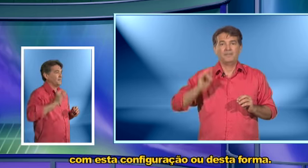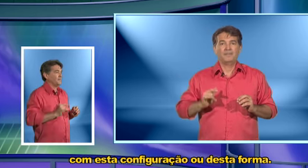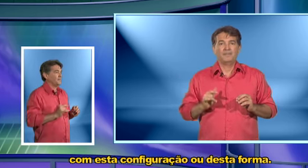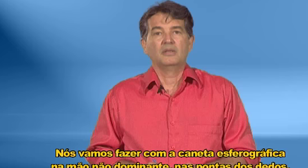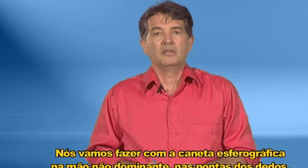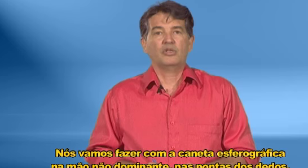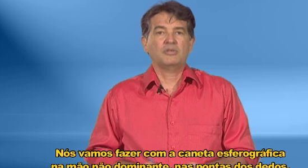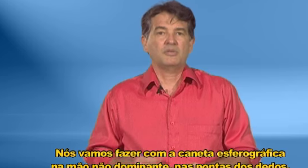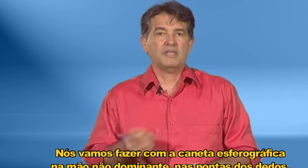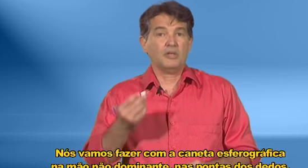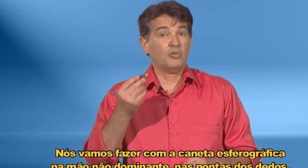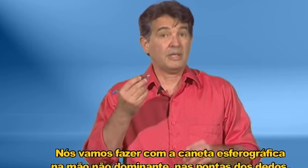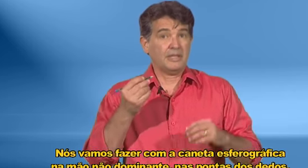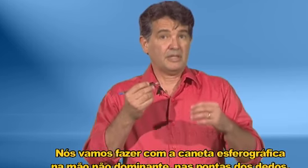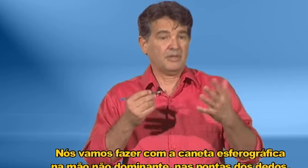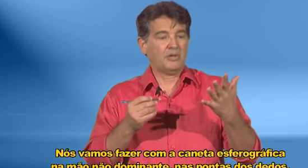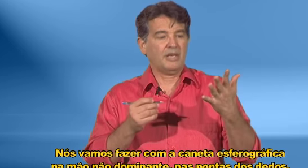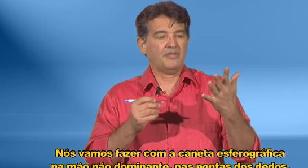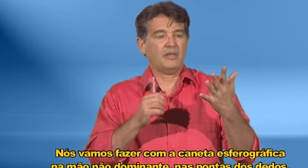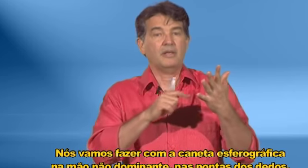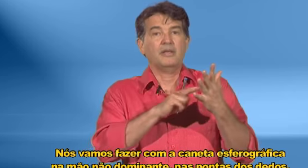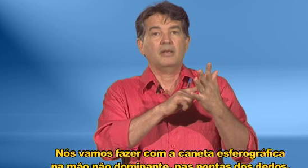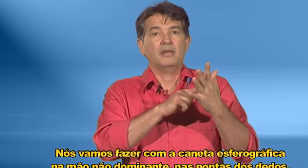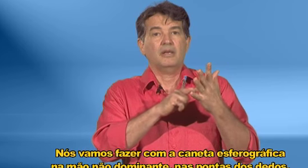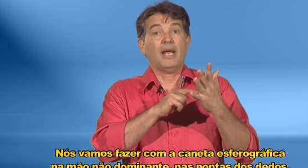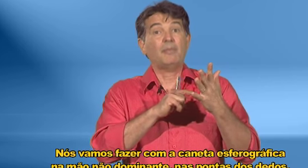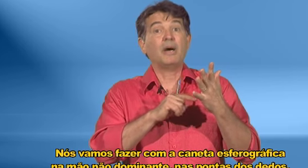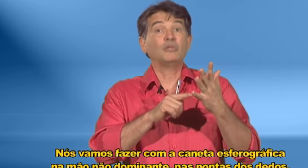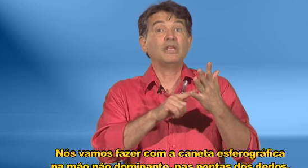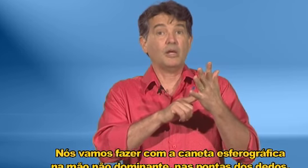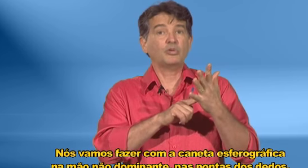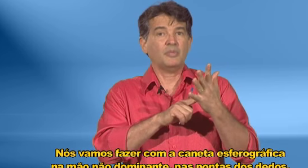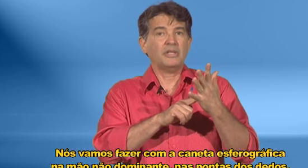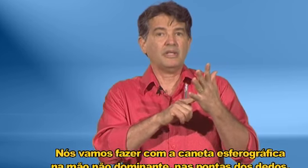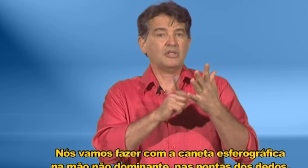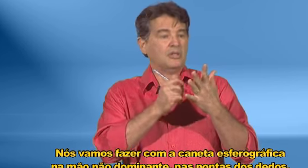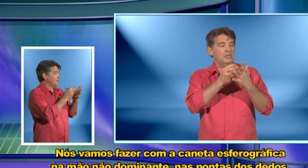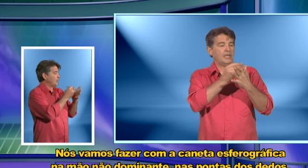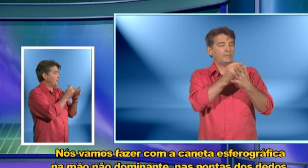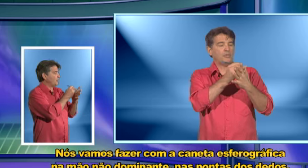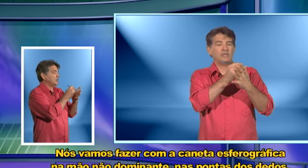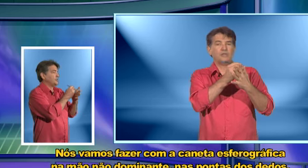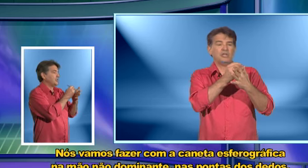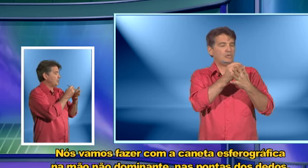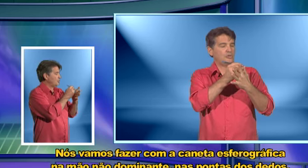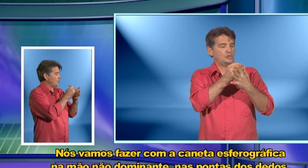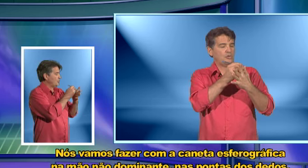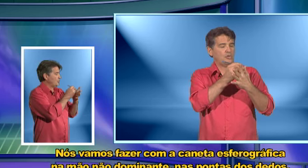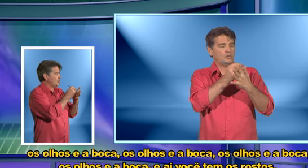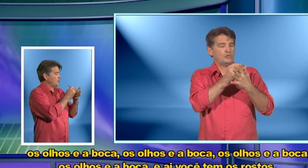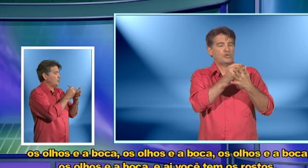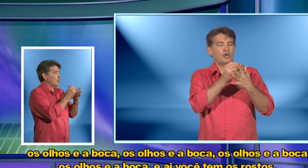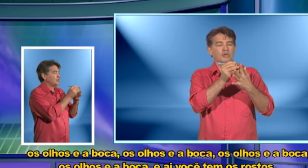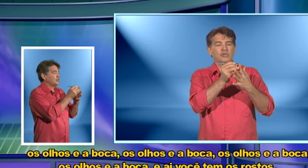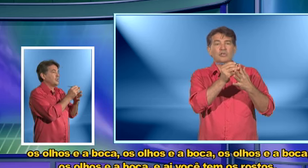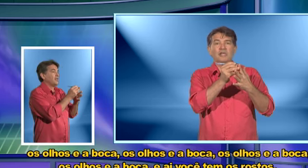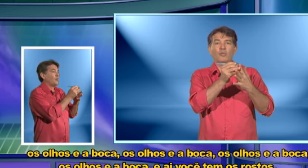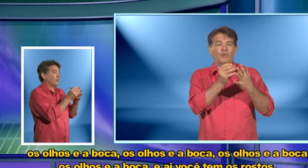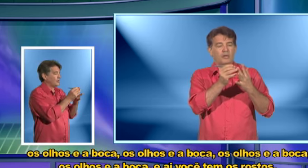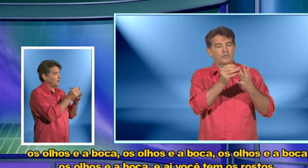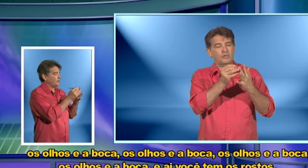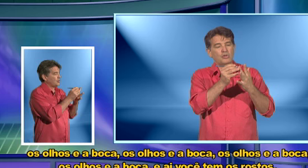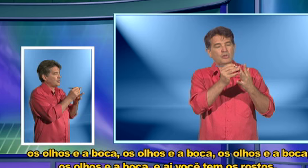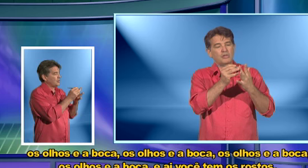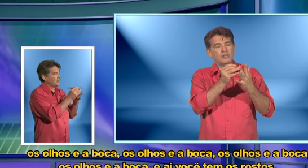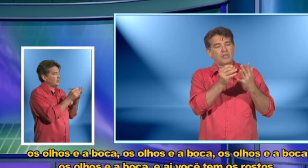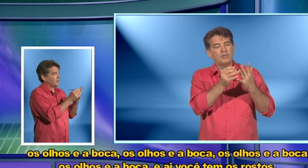forma. Nós vamos fazer com a caneta esferográfica, na mão não dominante, na ponta dos dedos, os olhos e a